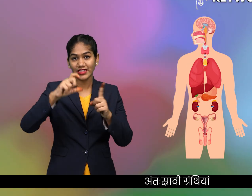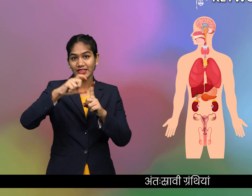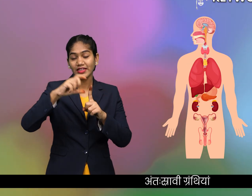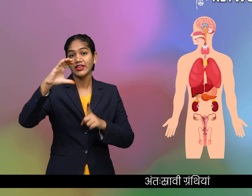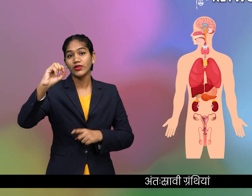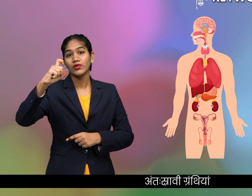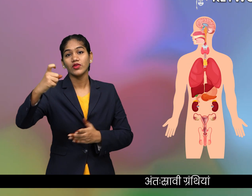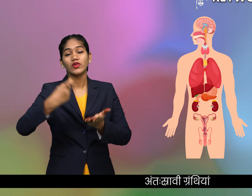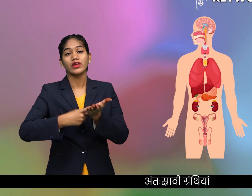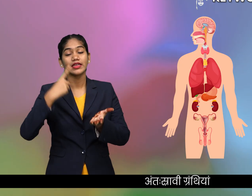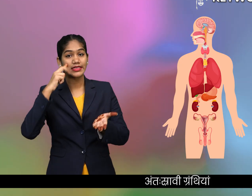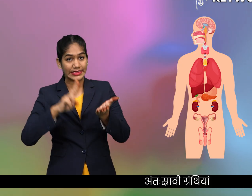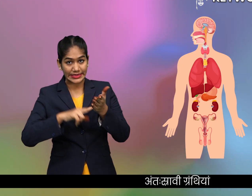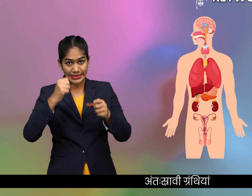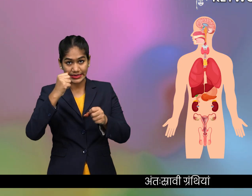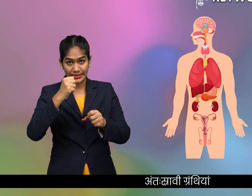अंतःस्त्रवी ग्रंथियां,